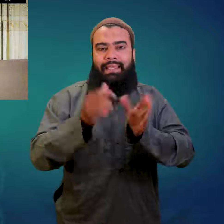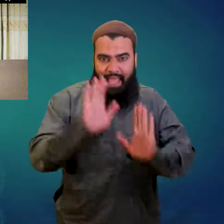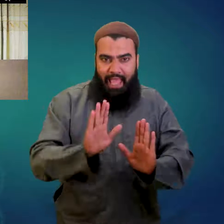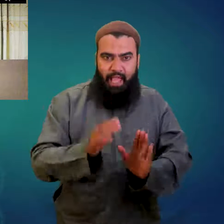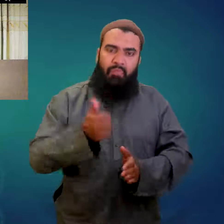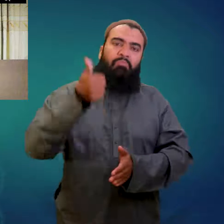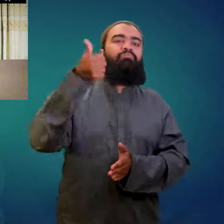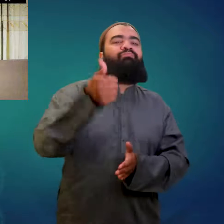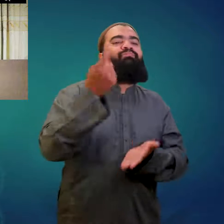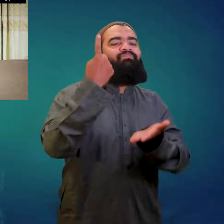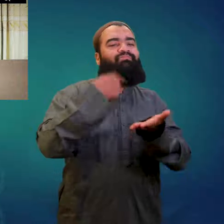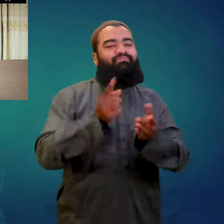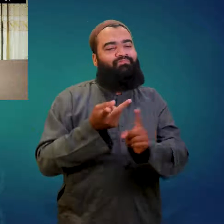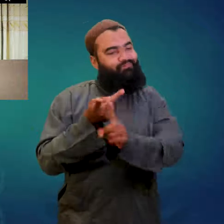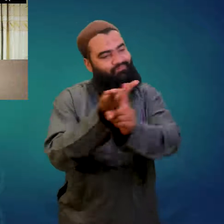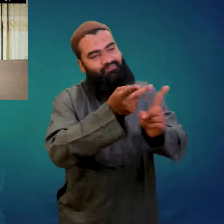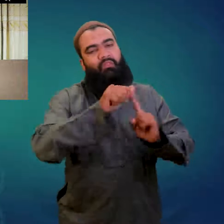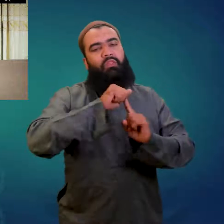ہو۔